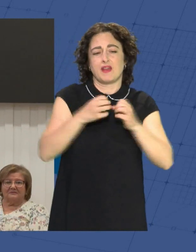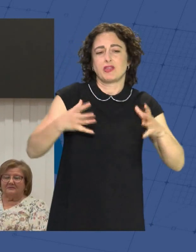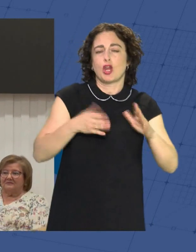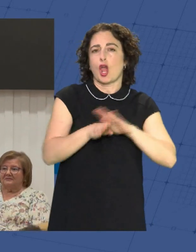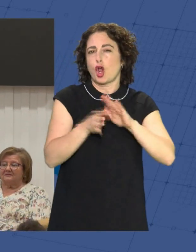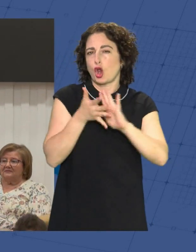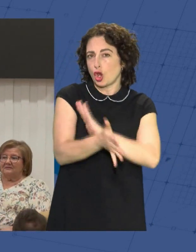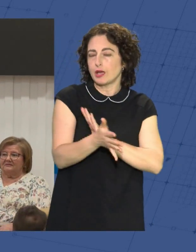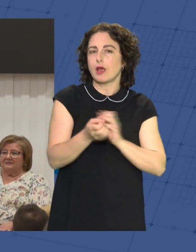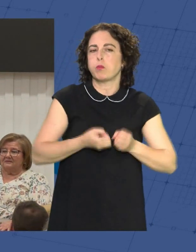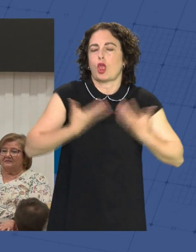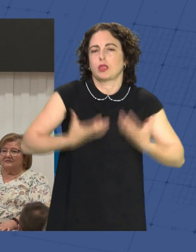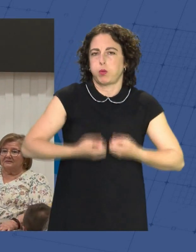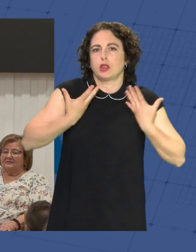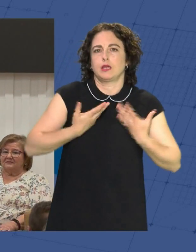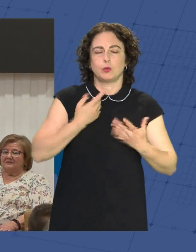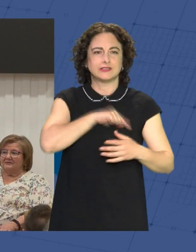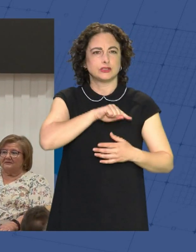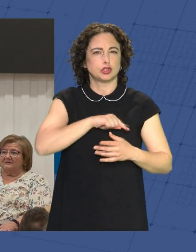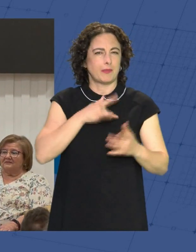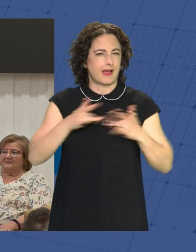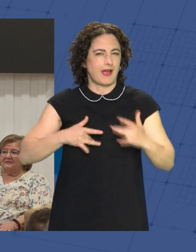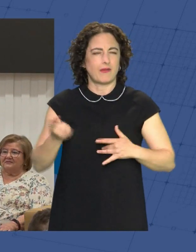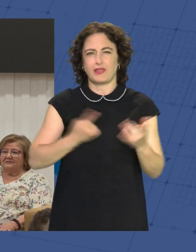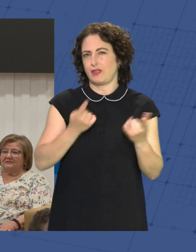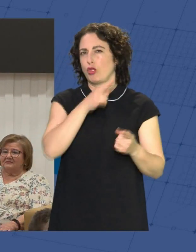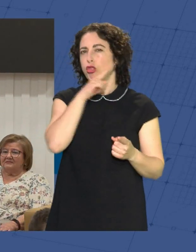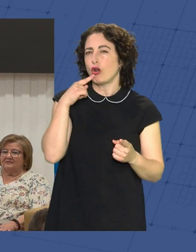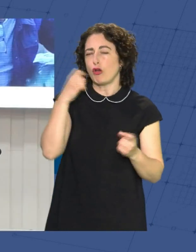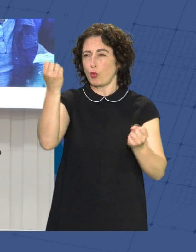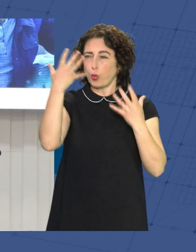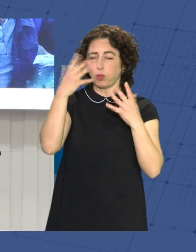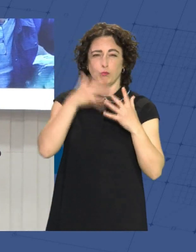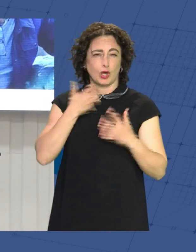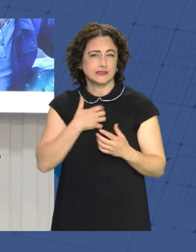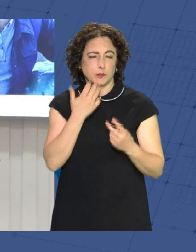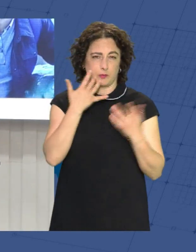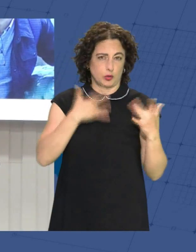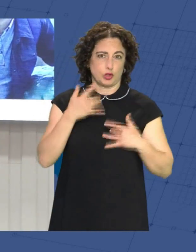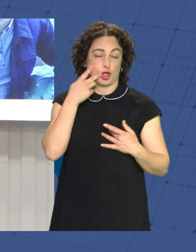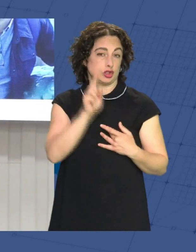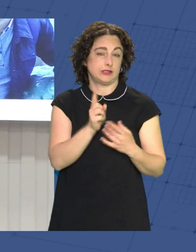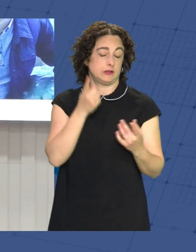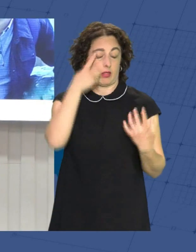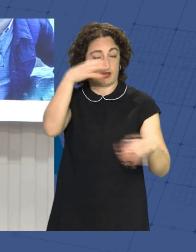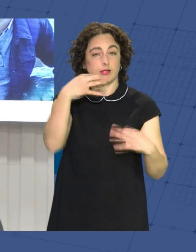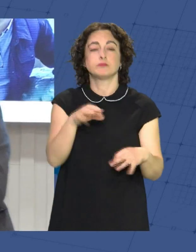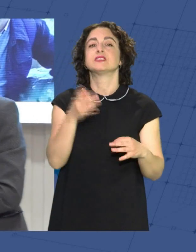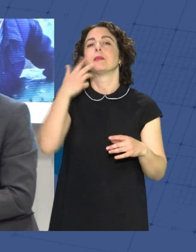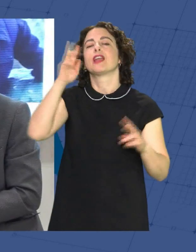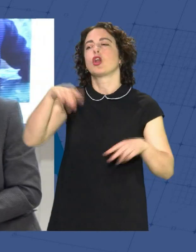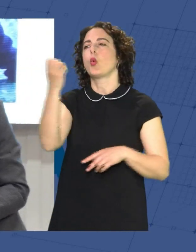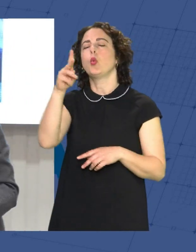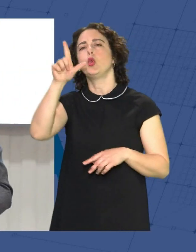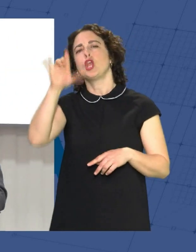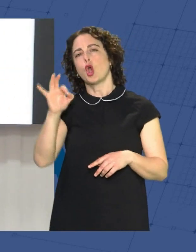que cursa con brotes y síntomas no visibles, como la asteria, dolor y fotosensibilidad. Además, durante el acto se entregaron reconocimientos a Julio García